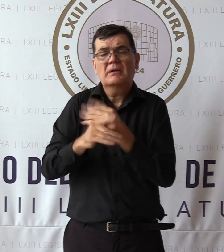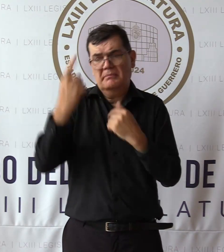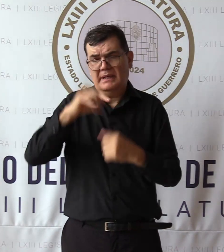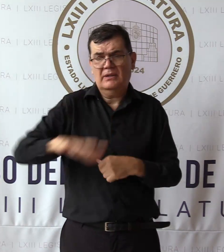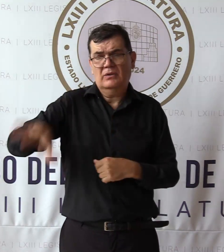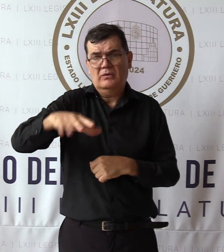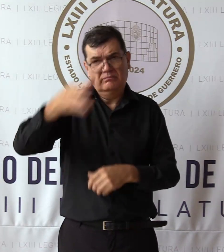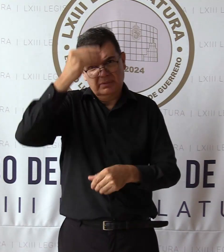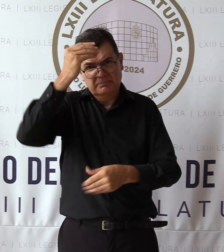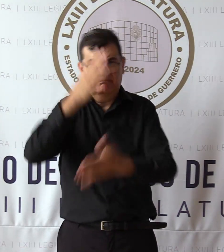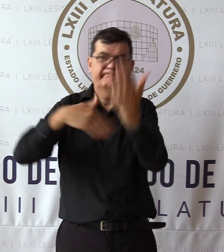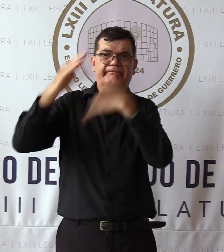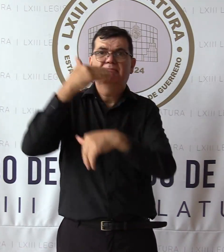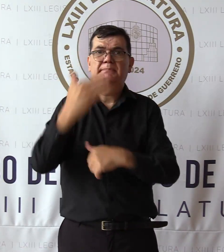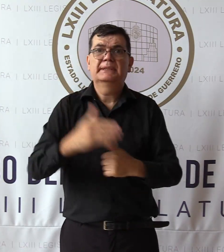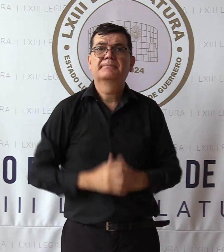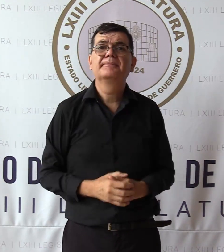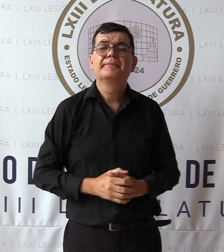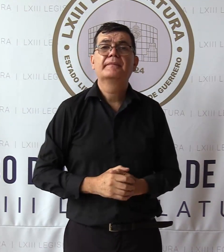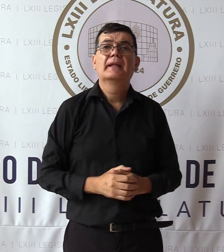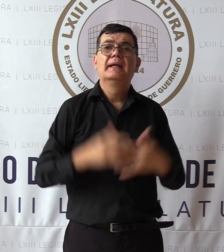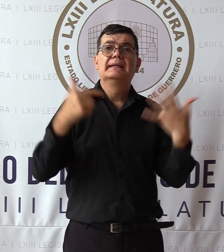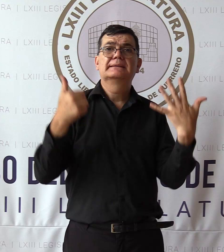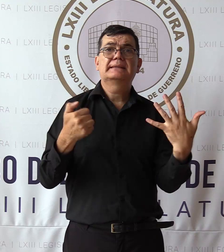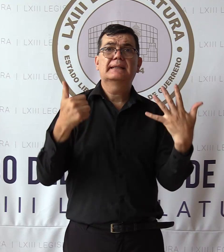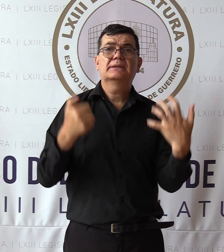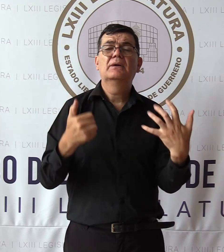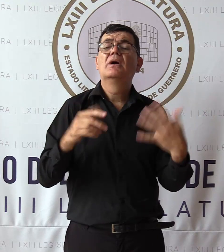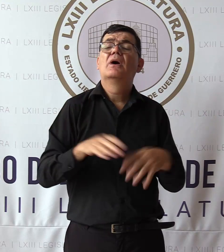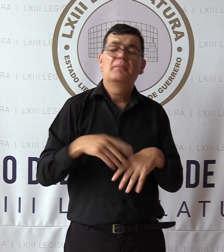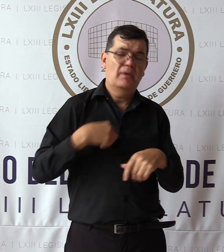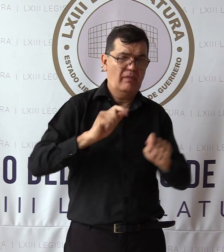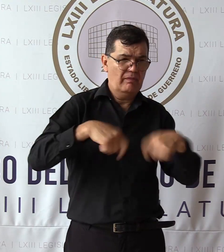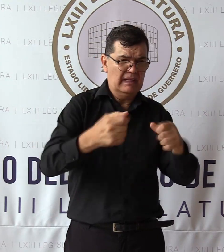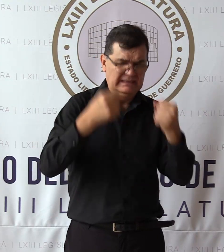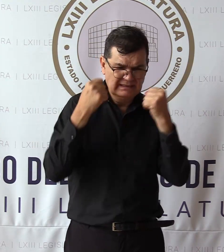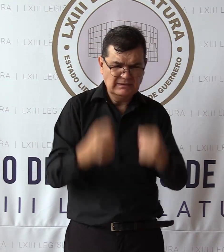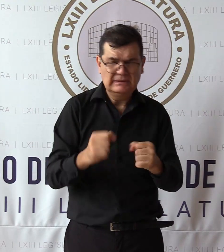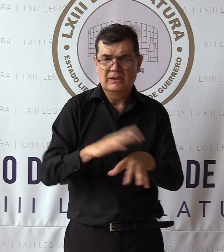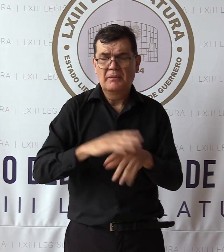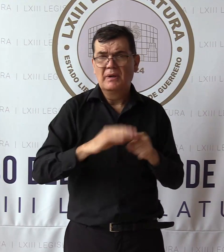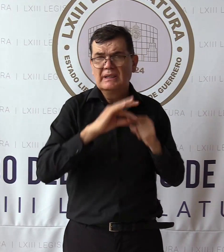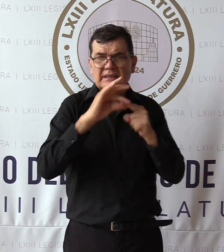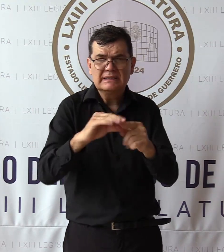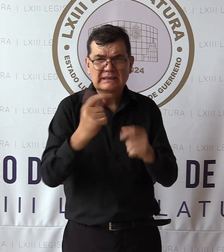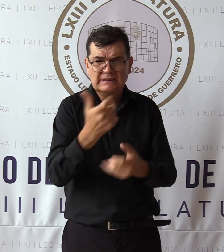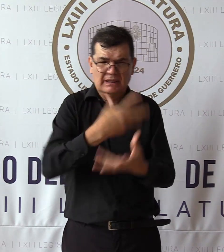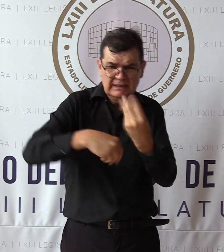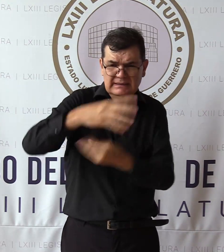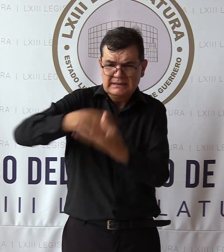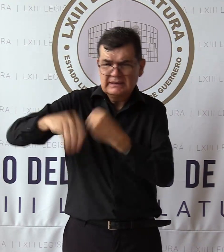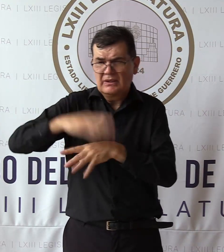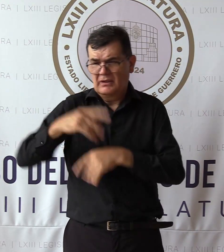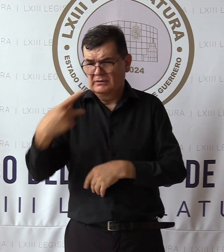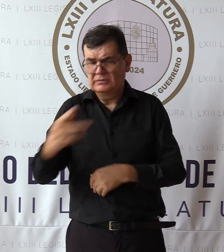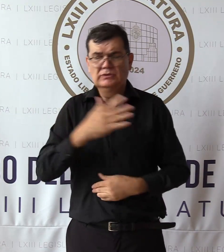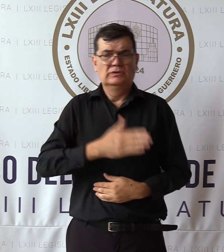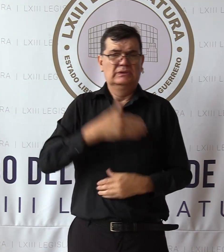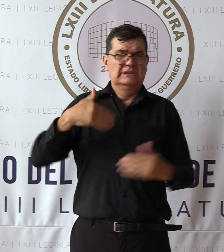con discapacidad. 6. Garantizar a través de la canalización de recursos necesarios la satisfacción de las necesidades